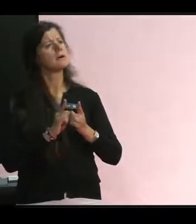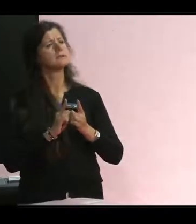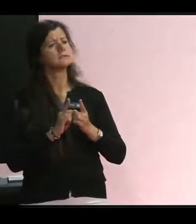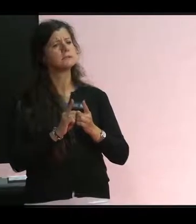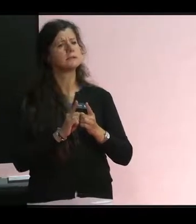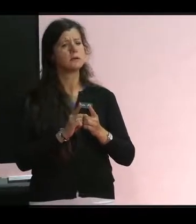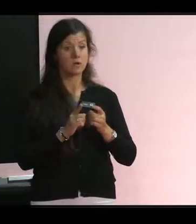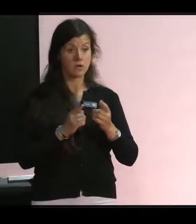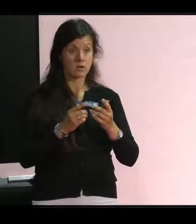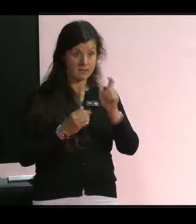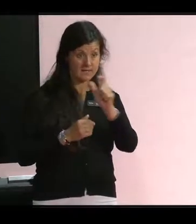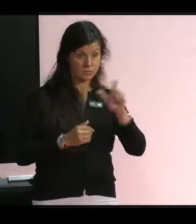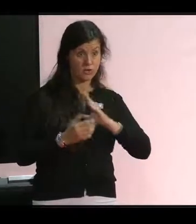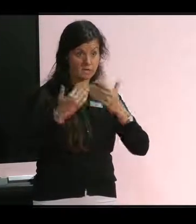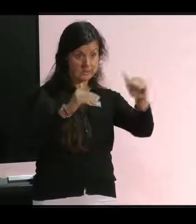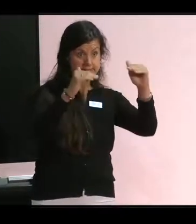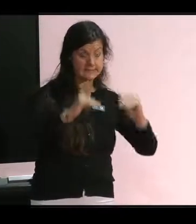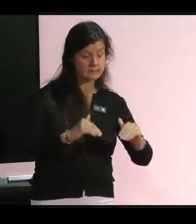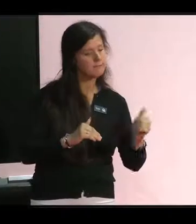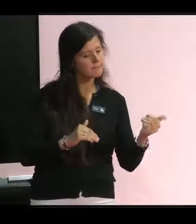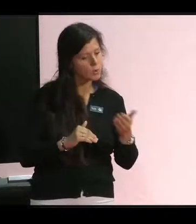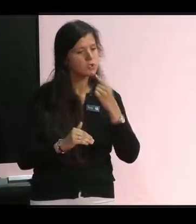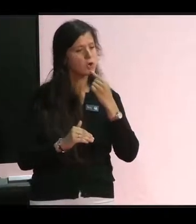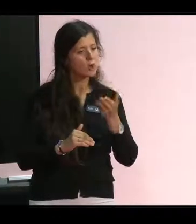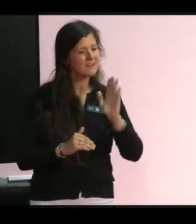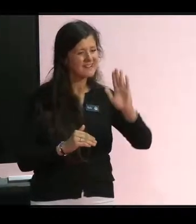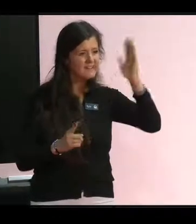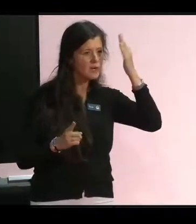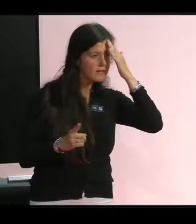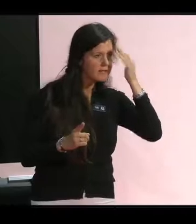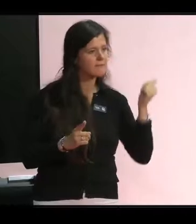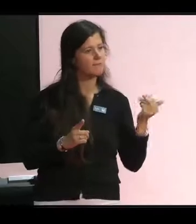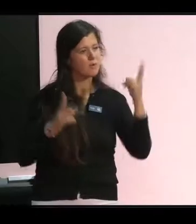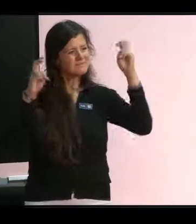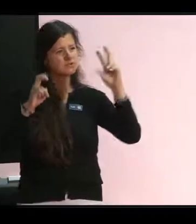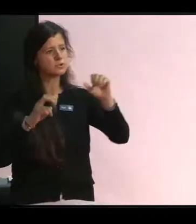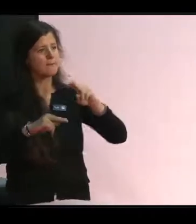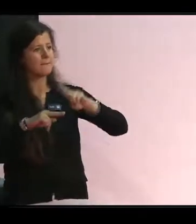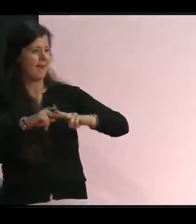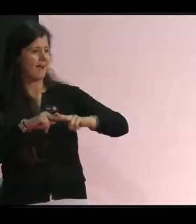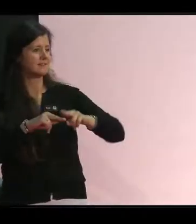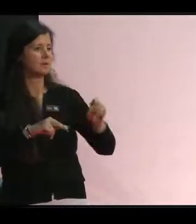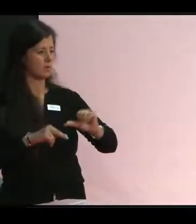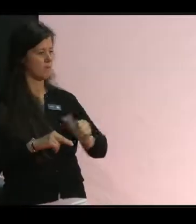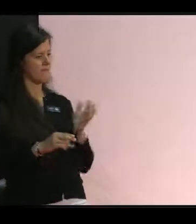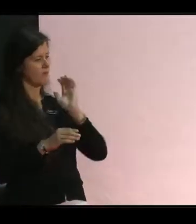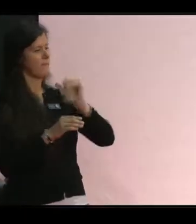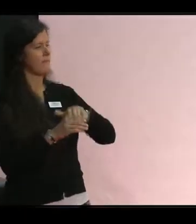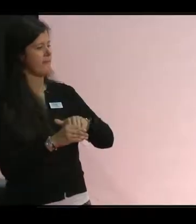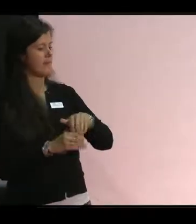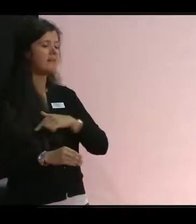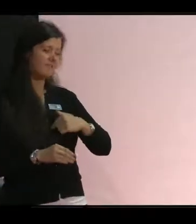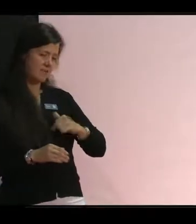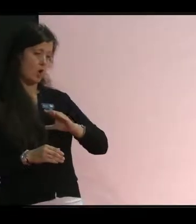med funktionsnedsättningar faktiskt få dela med sig sina erfarenheter och ta plats och liksom själva få berätta. För det är ändå vi som vet